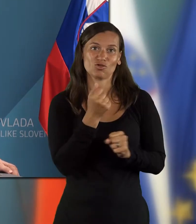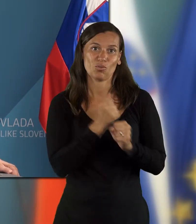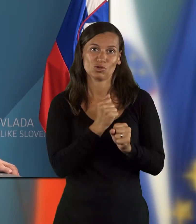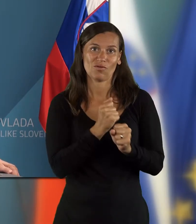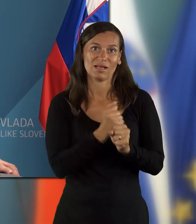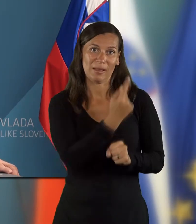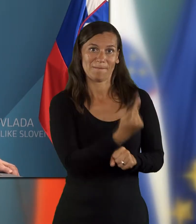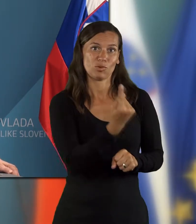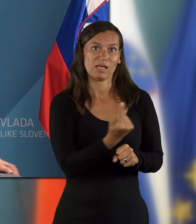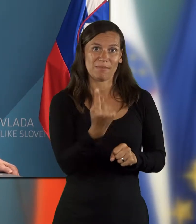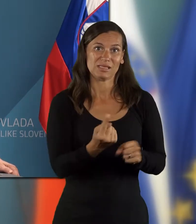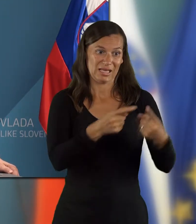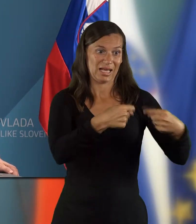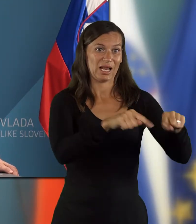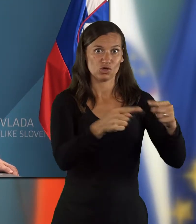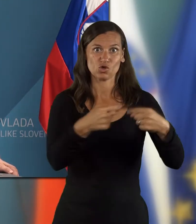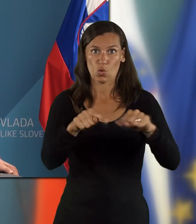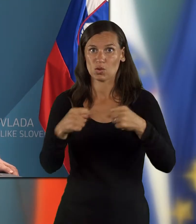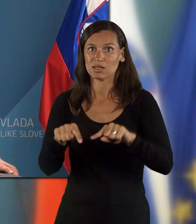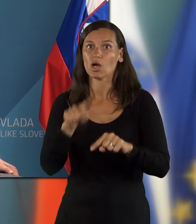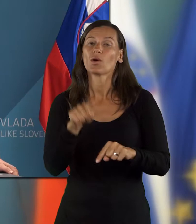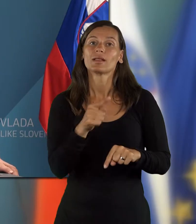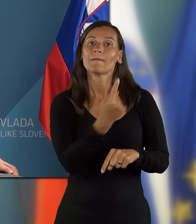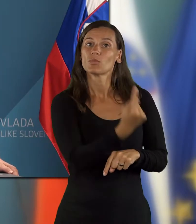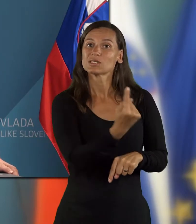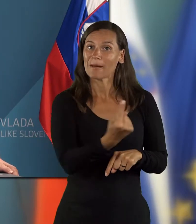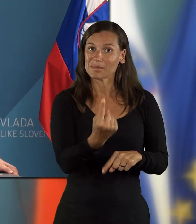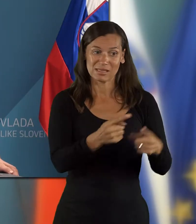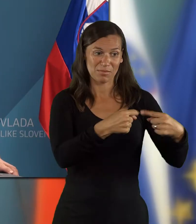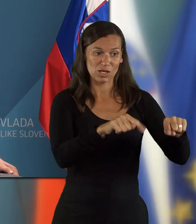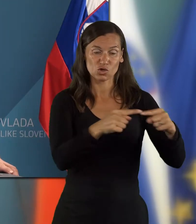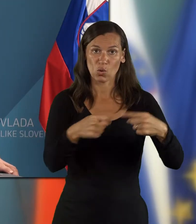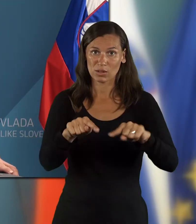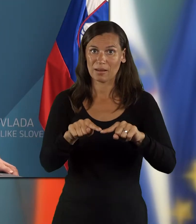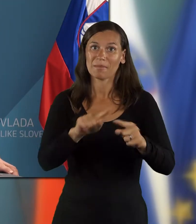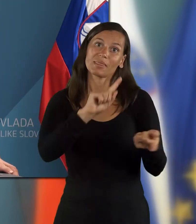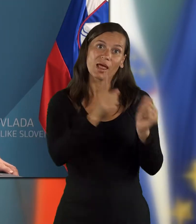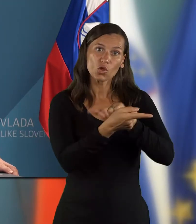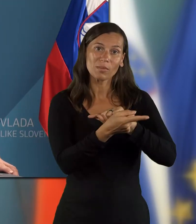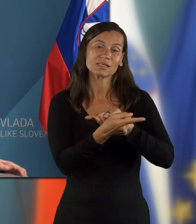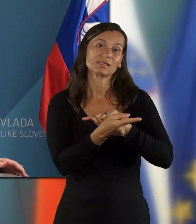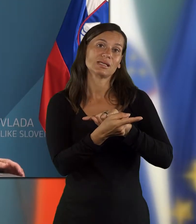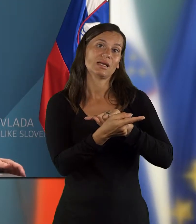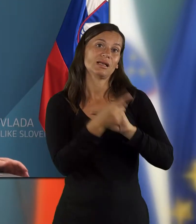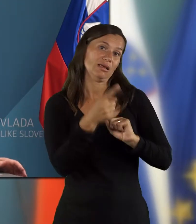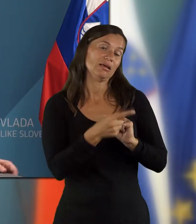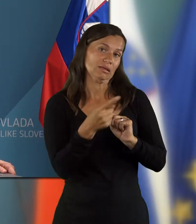finančno poslovanje posameznih resorjev in posameznim resorjem nadomestili pretežno